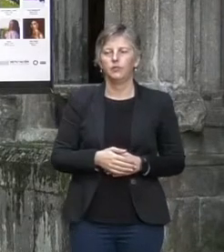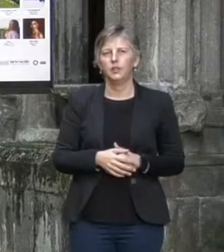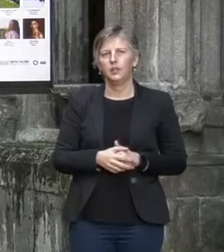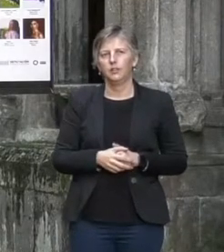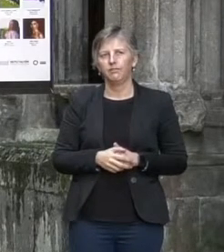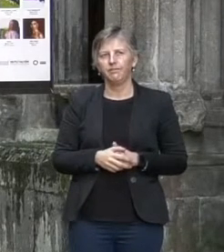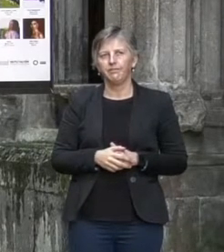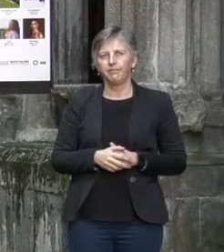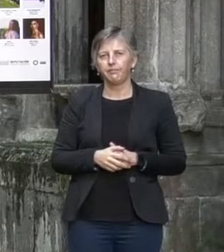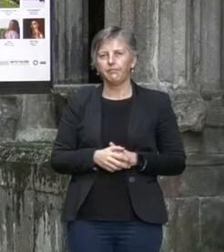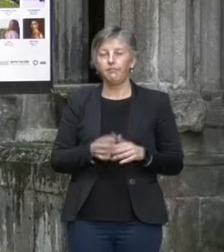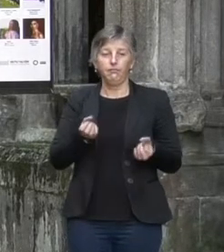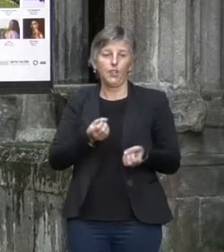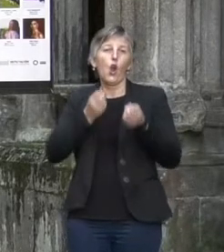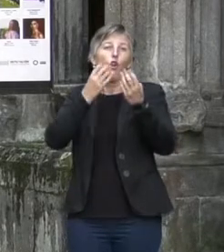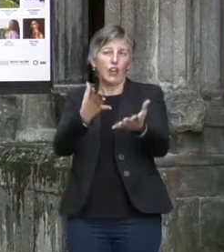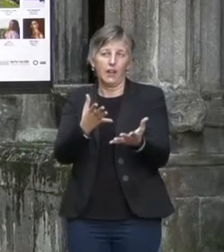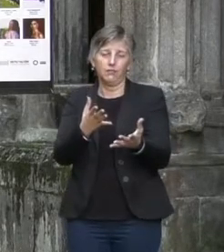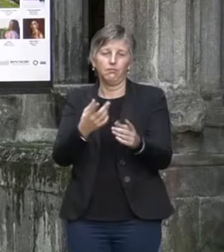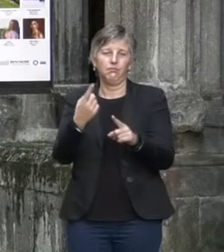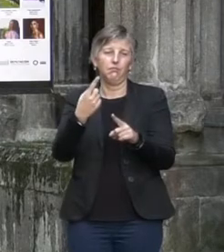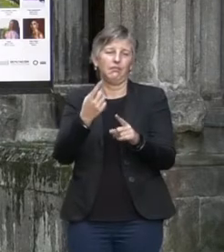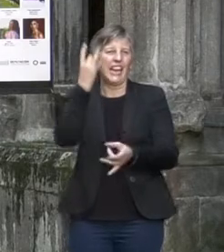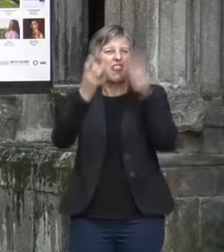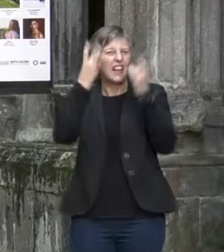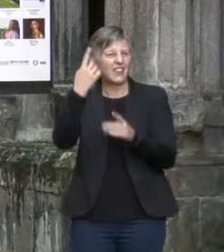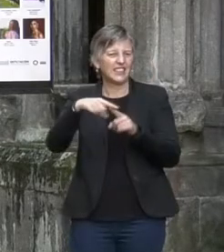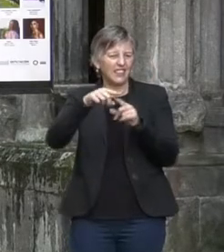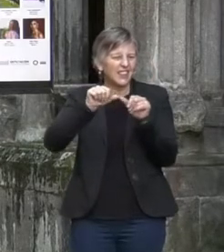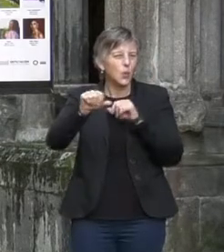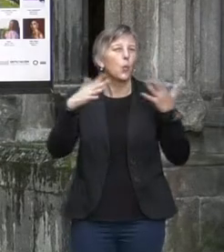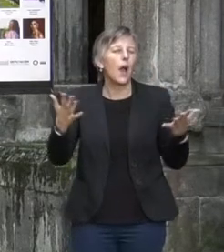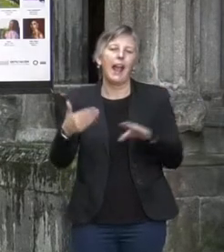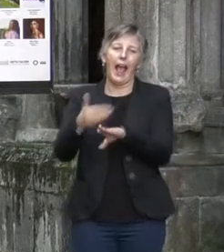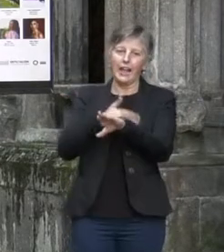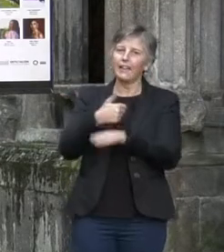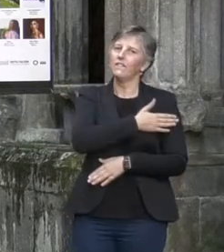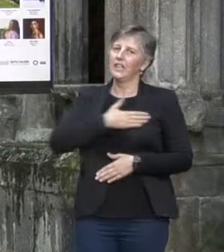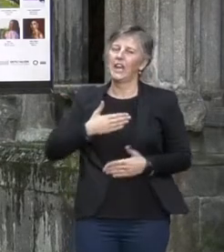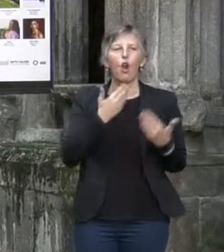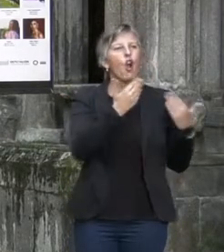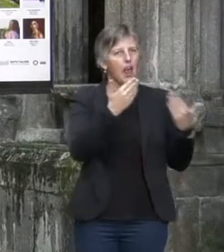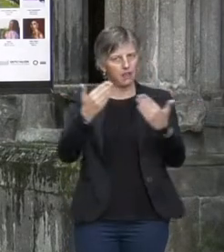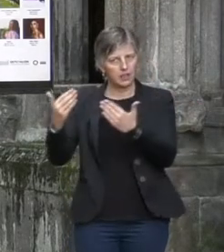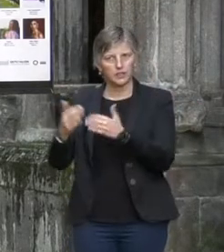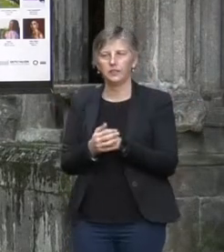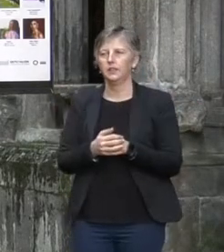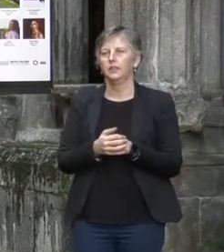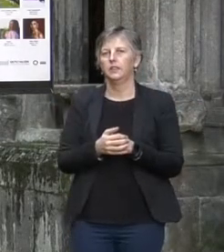de contar cales van a ser todas as iniciativas, eu quero facer agradecementos.